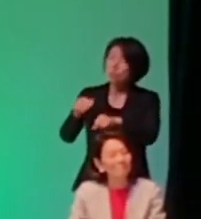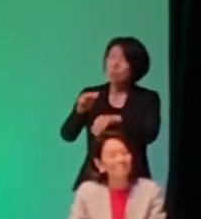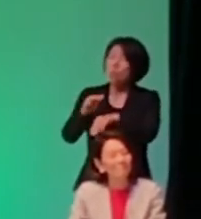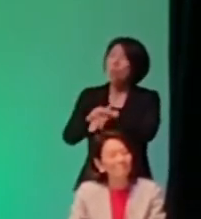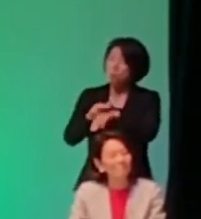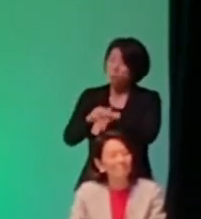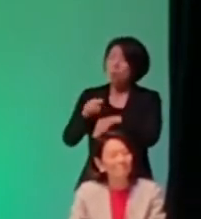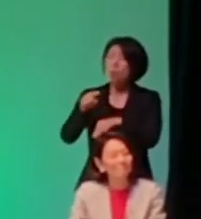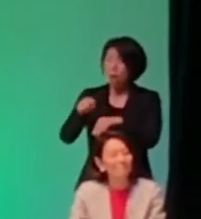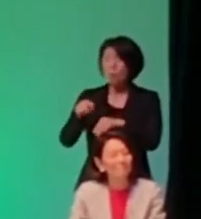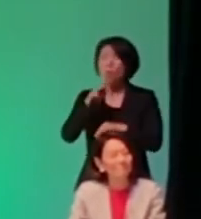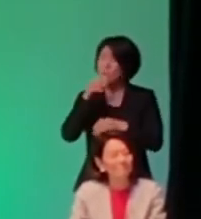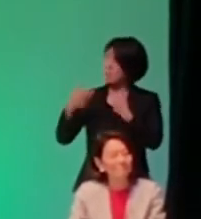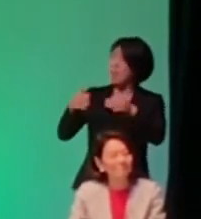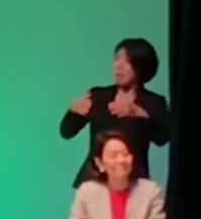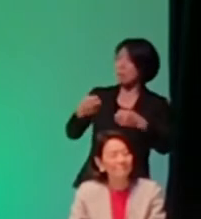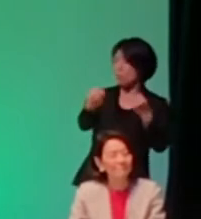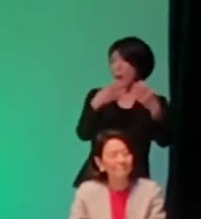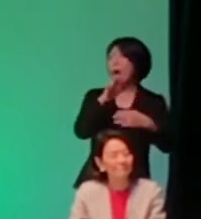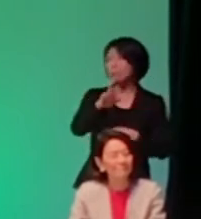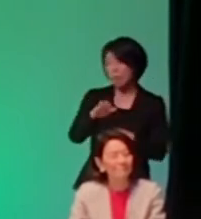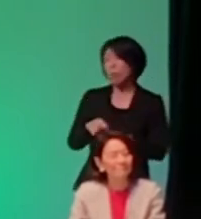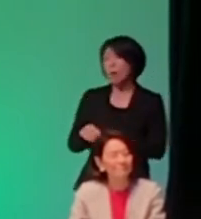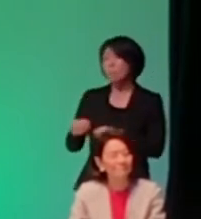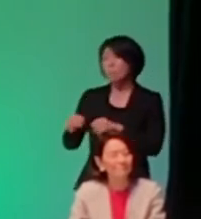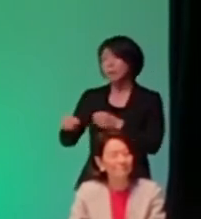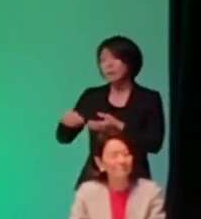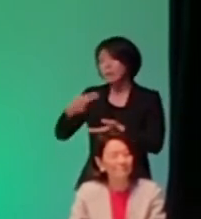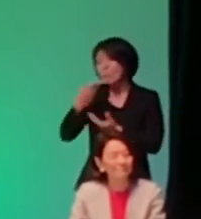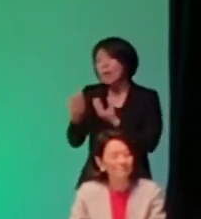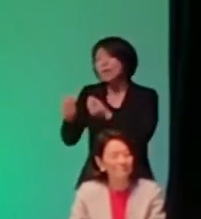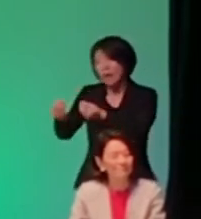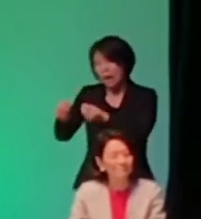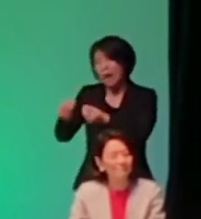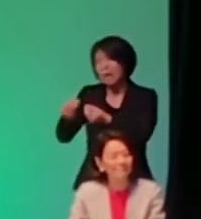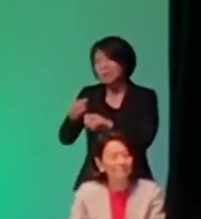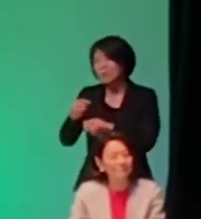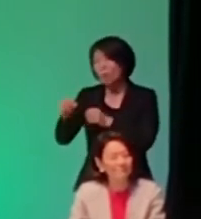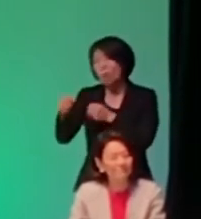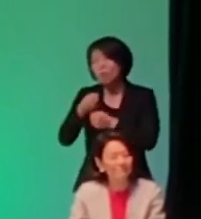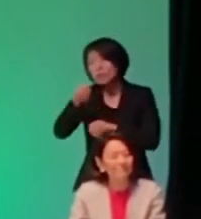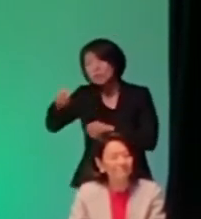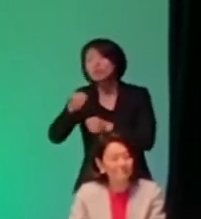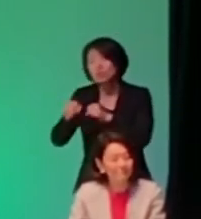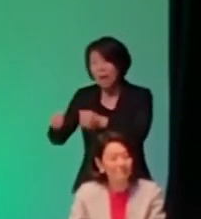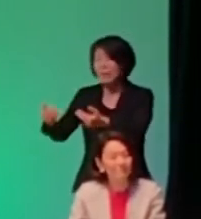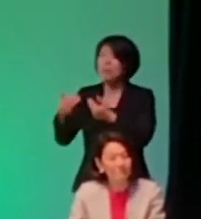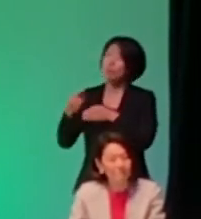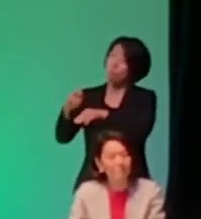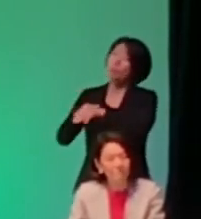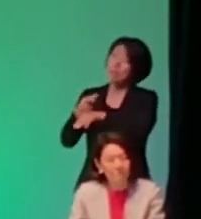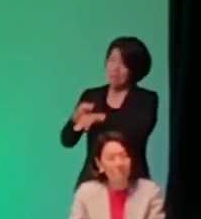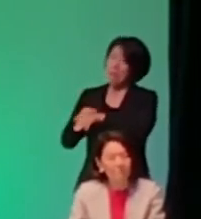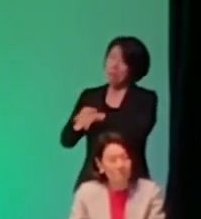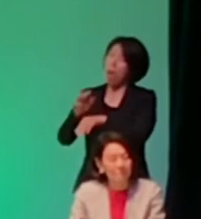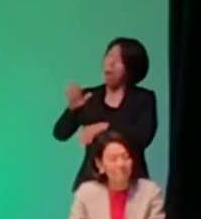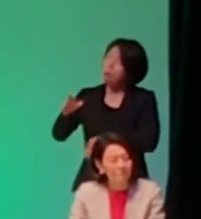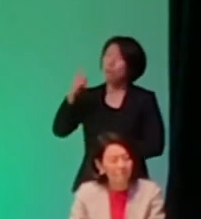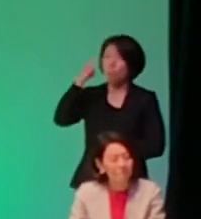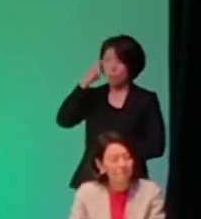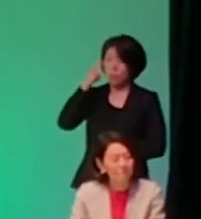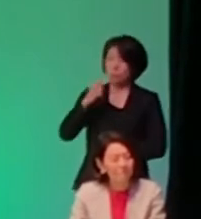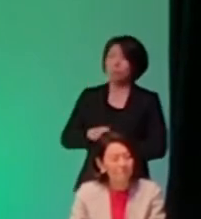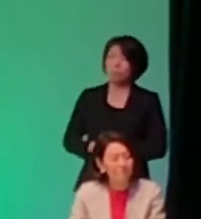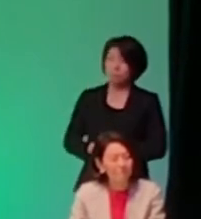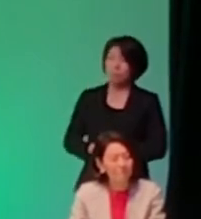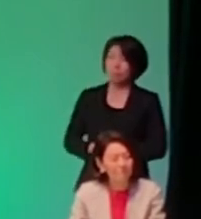らないんじゃないかっていう声もあるんですが、やはり必要性というのは一定はあるかなと思っています。ゼロにはできないかなと思っています。で、